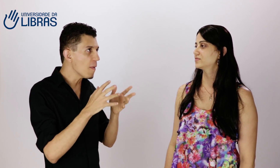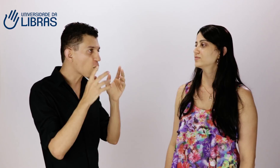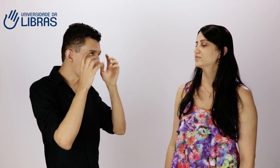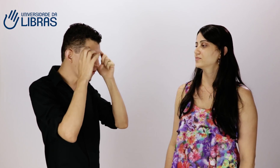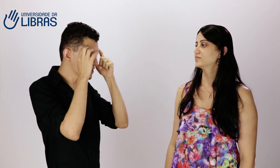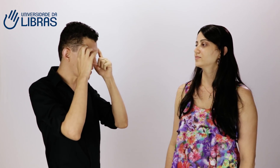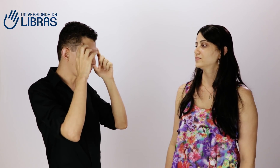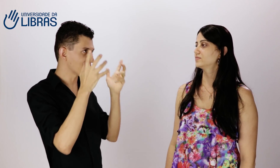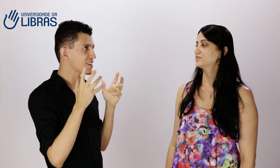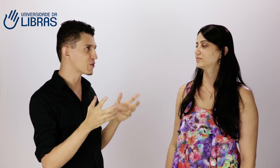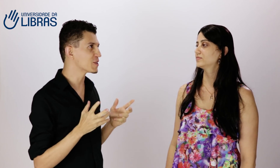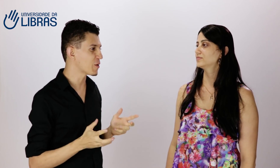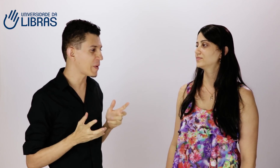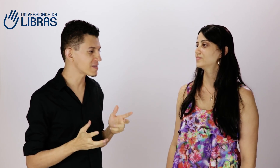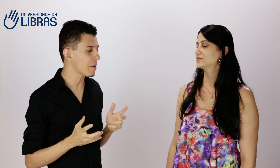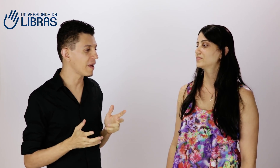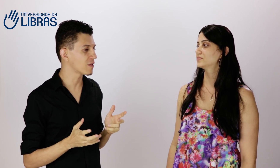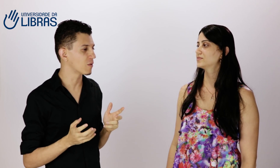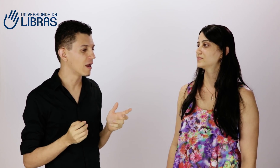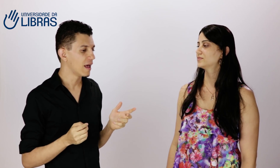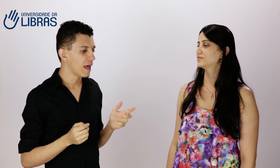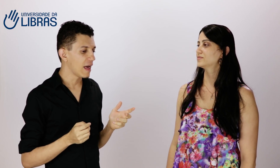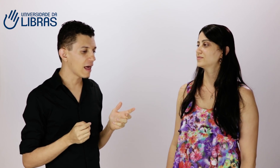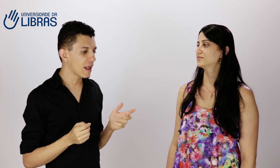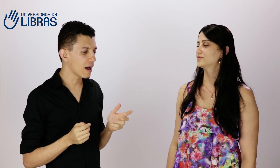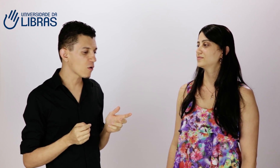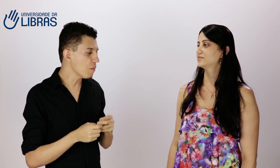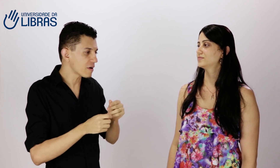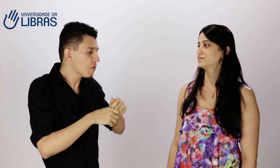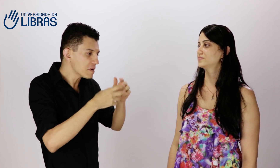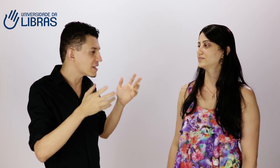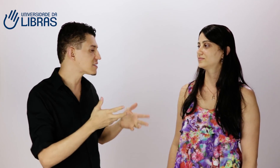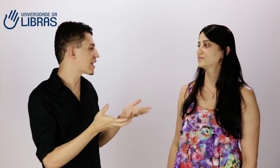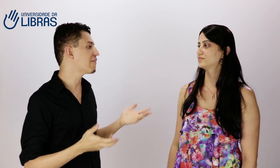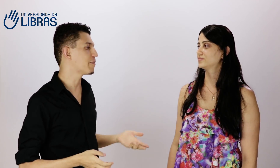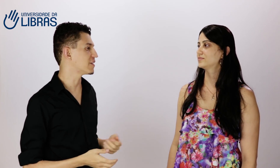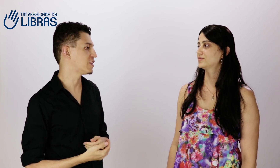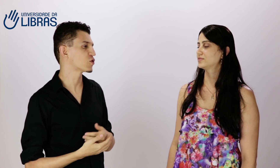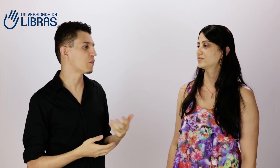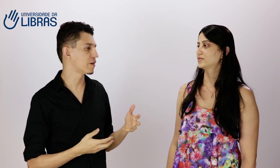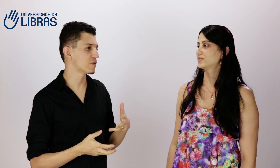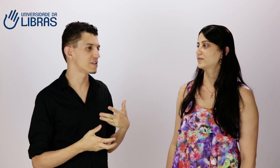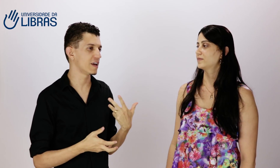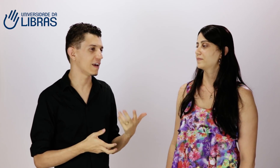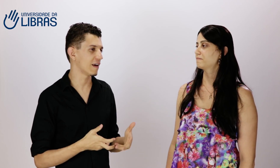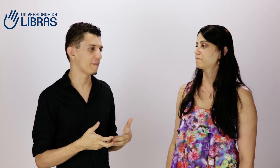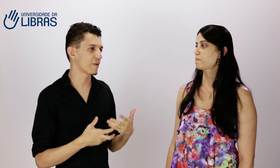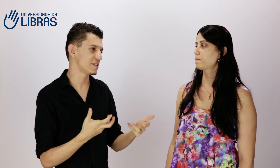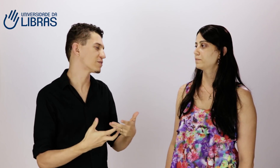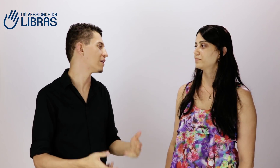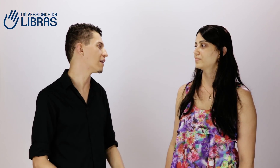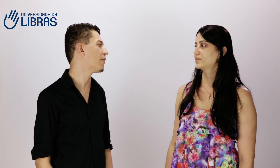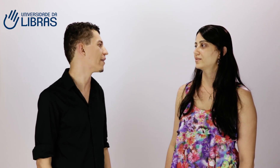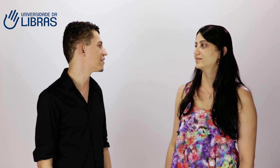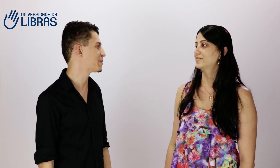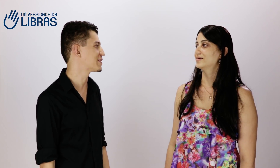forma como você processou o seu pensamento, como você descreve pra gente como que você processou ali na hora esse